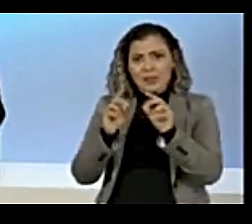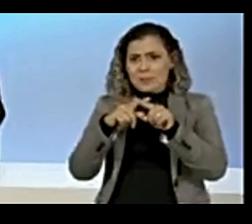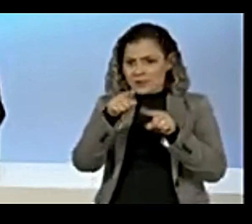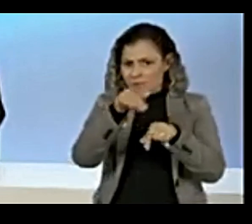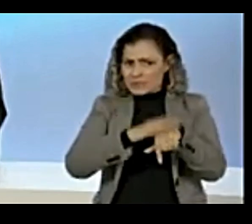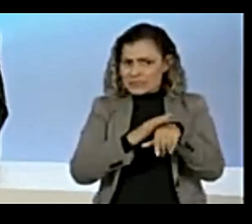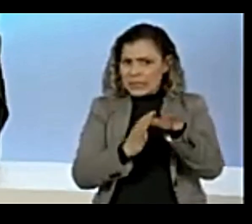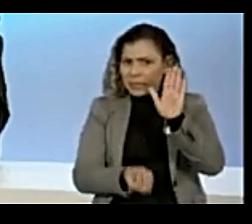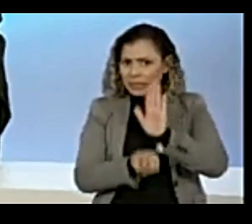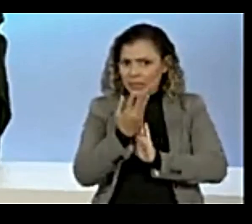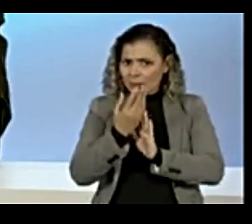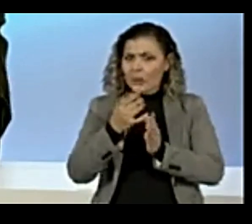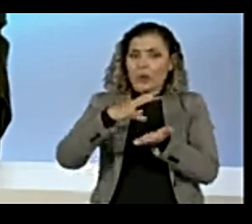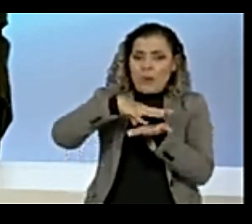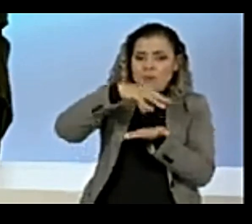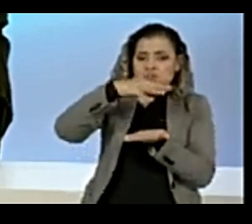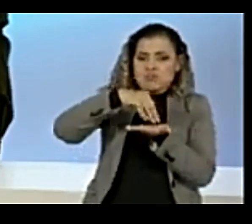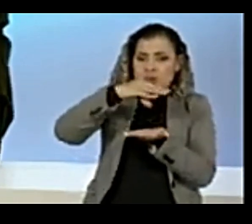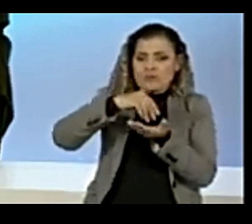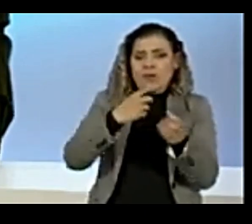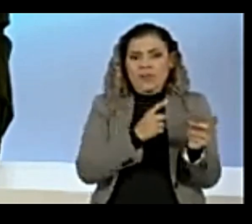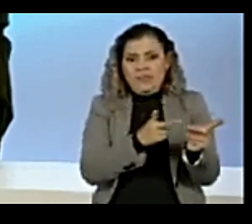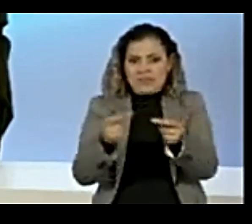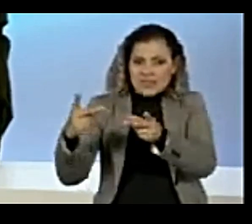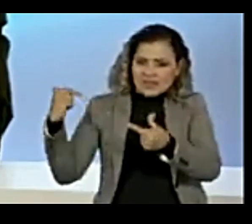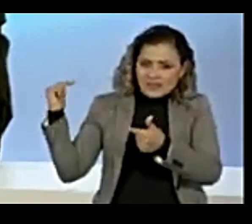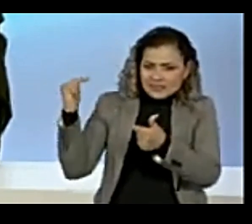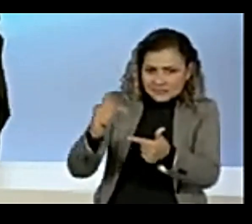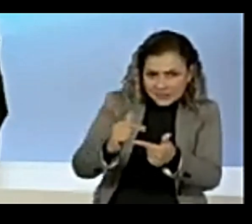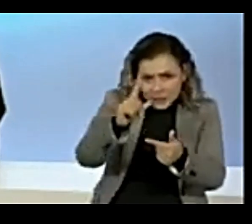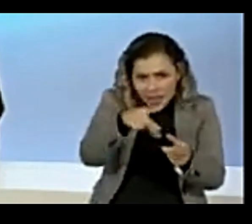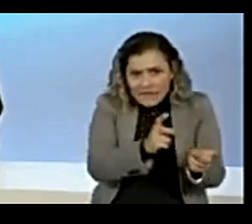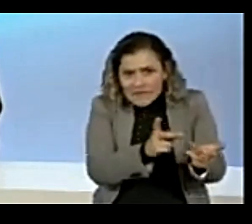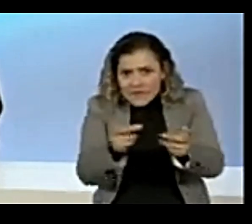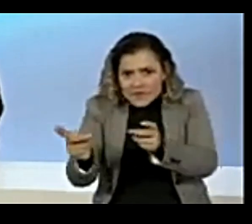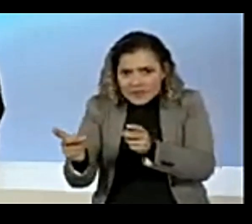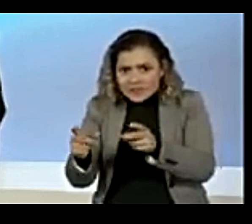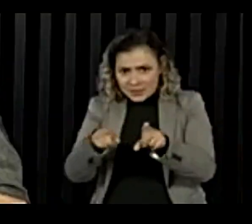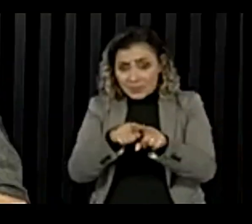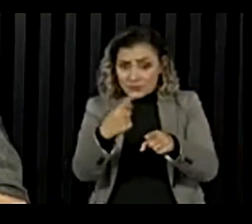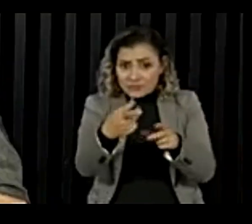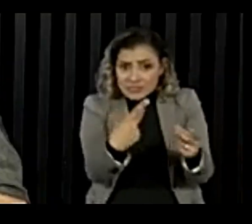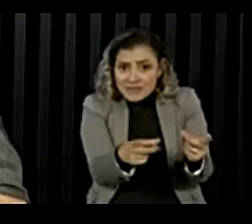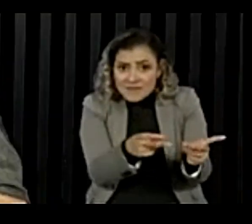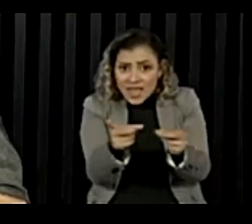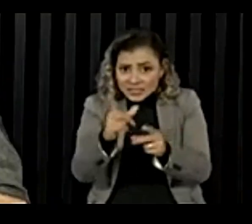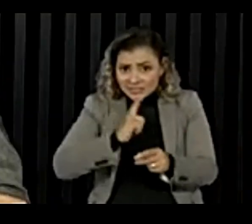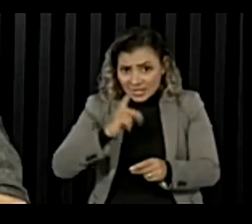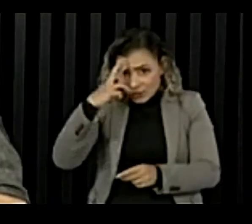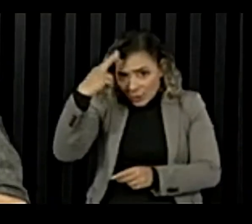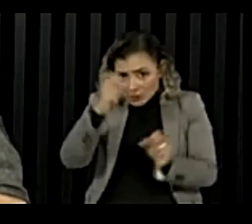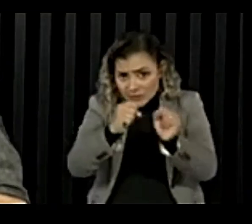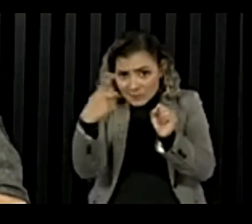para atender, para dar vazão a essa tradição dos negócios comerciais dos portugueses e te perguntar, já que você desistiu